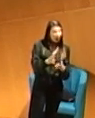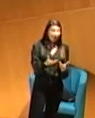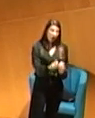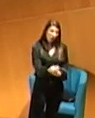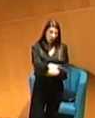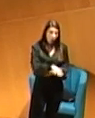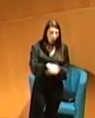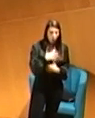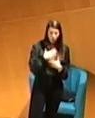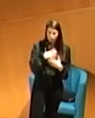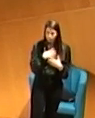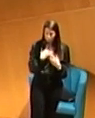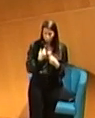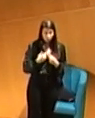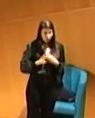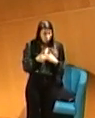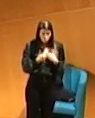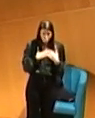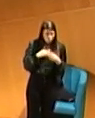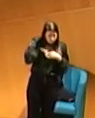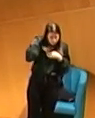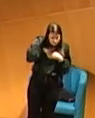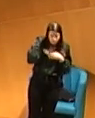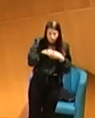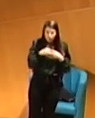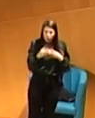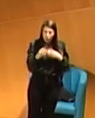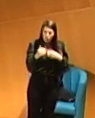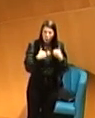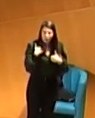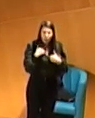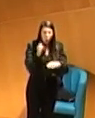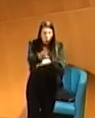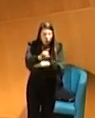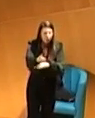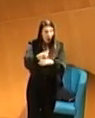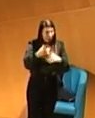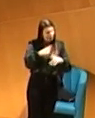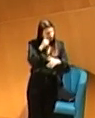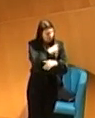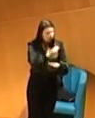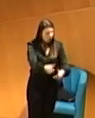très instinctifs, etc. Et des fois, c'est aussi dur, même s'ils savent qu'il y a ce handicap, de ne pas être dans le rejet. Voilà.